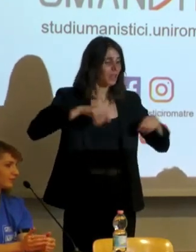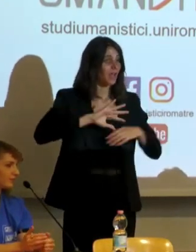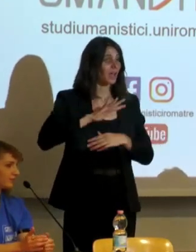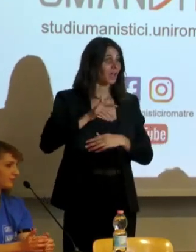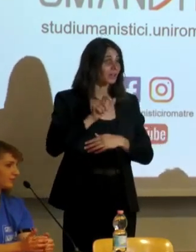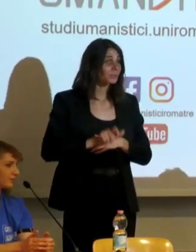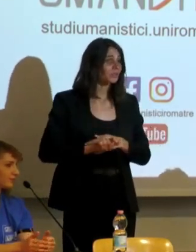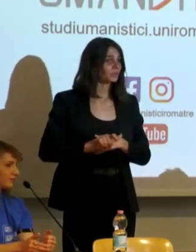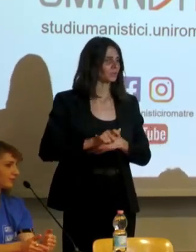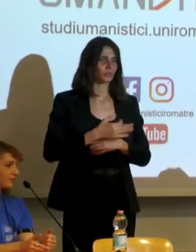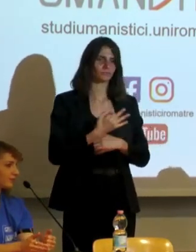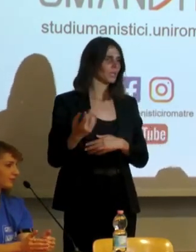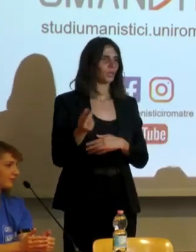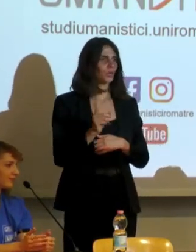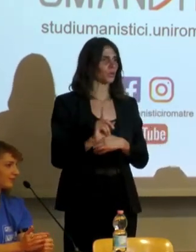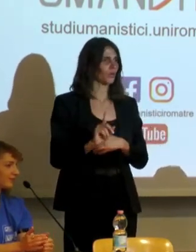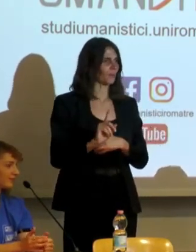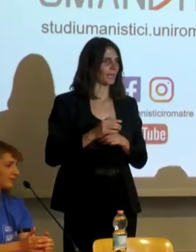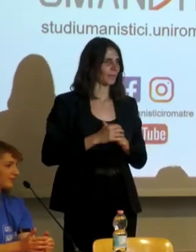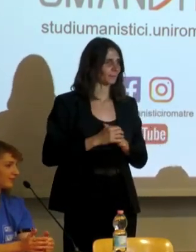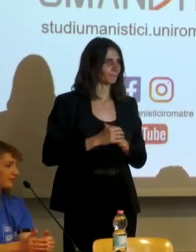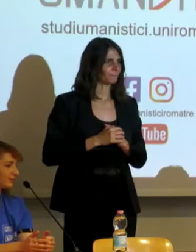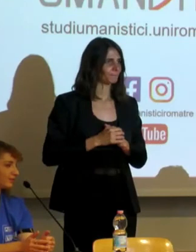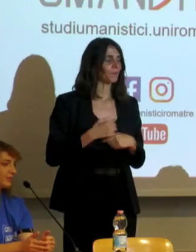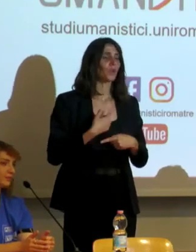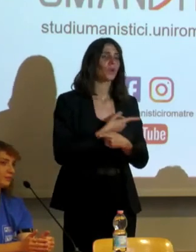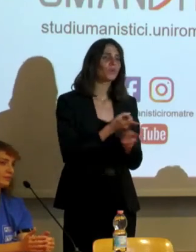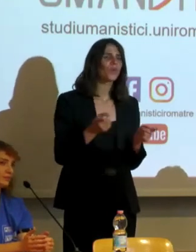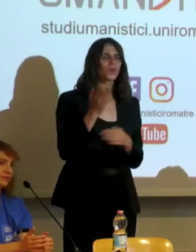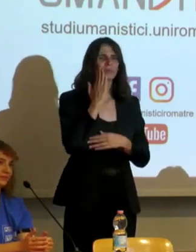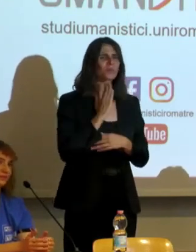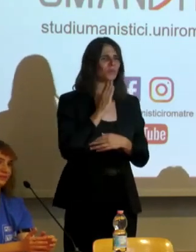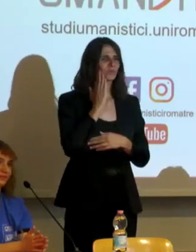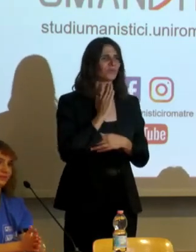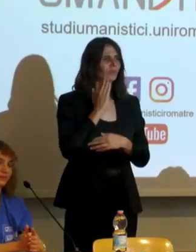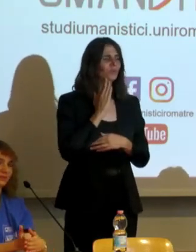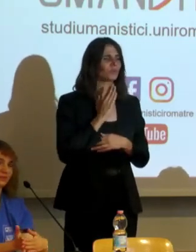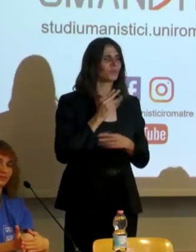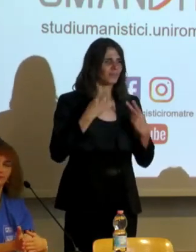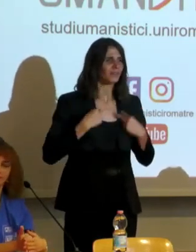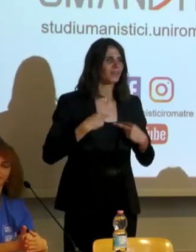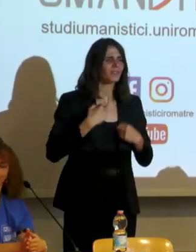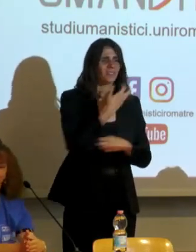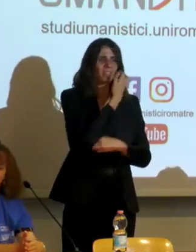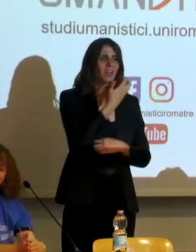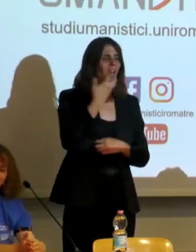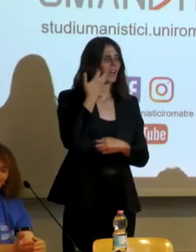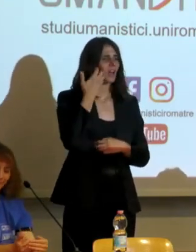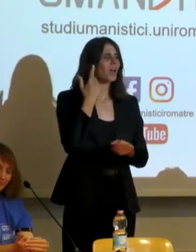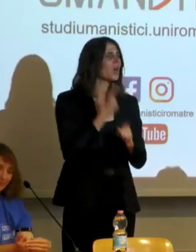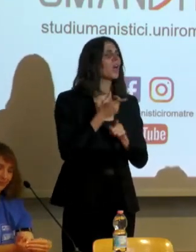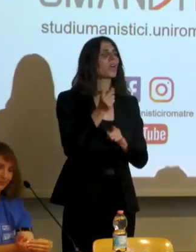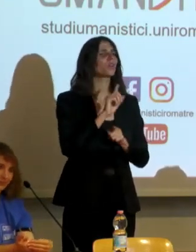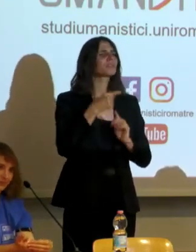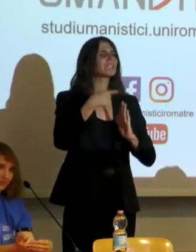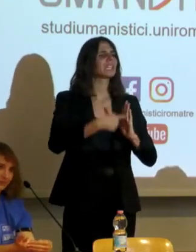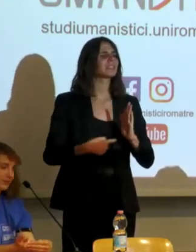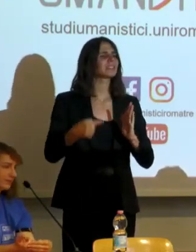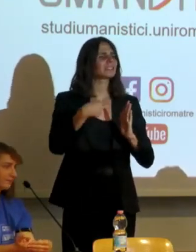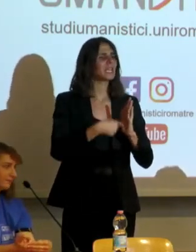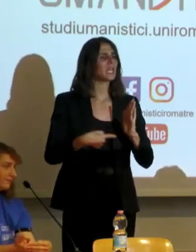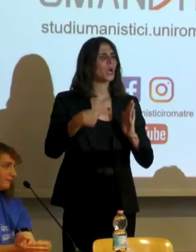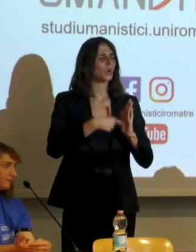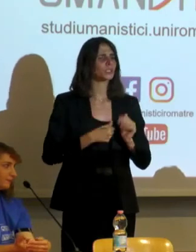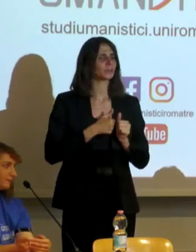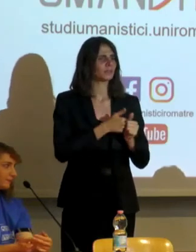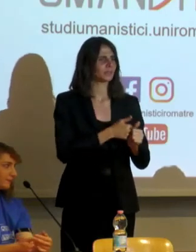Questa è la sostanza del discorso. Allora, non lasciate che la vostra vita venga scelta dalle convenzioni. Non è